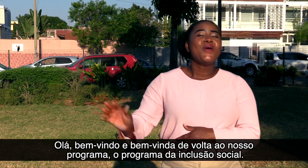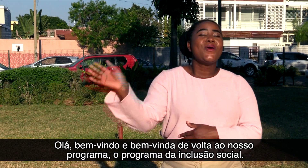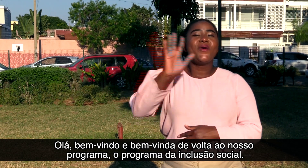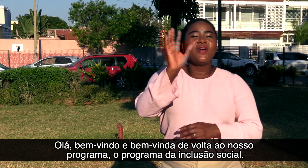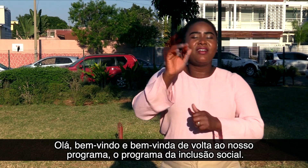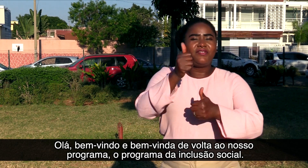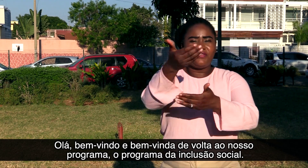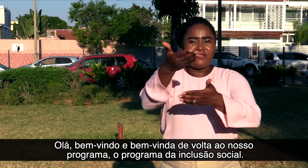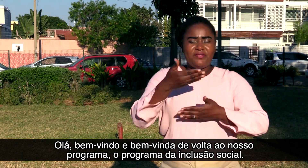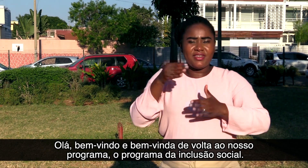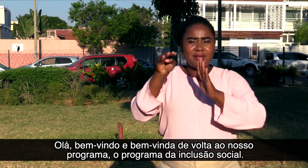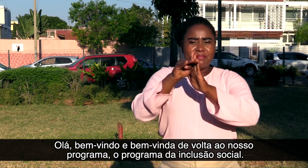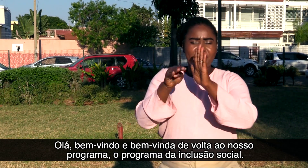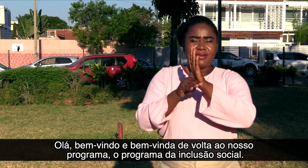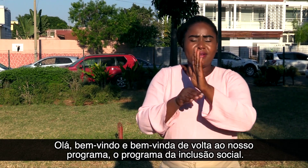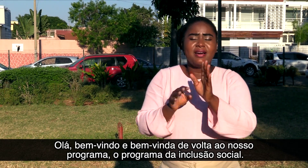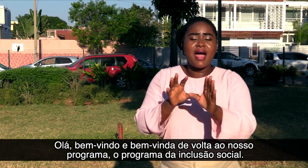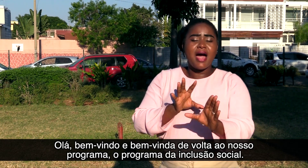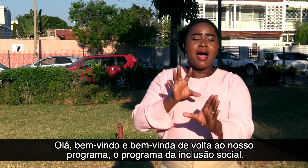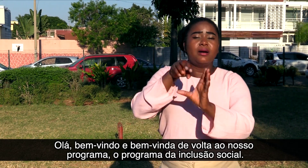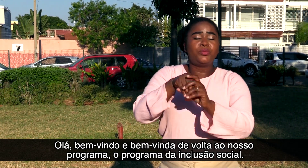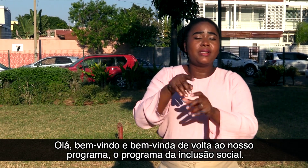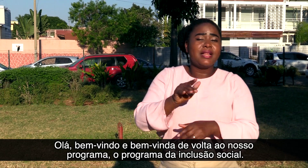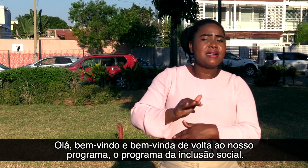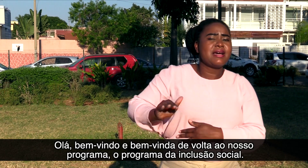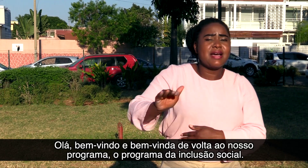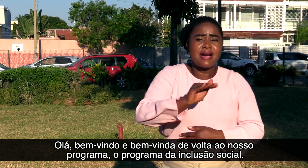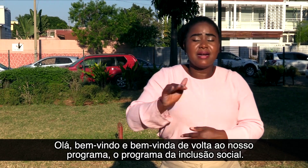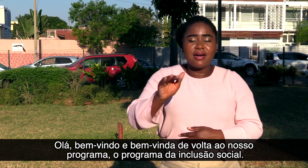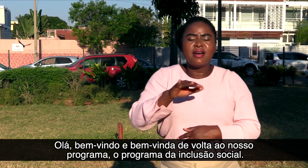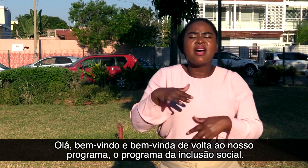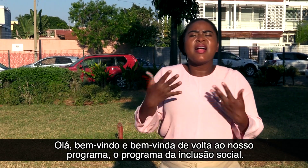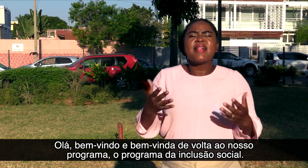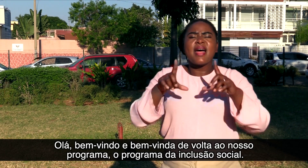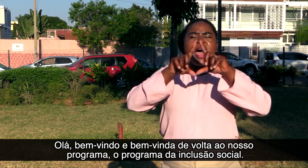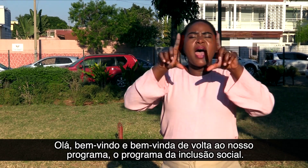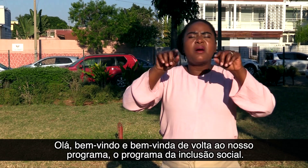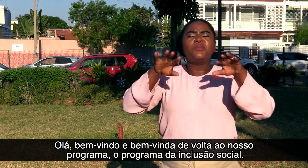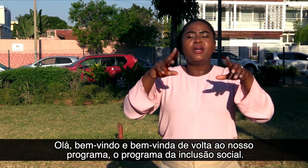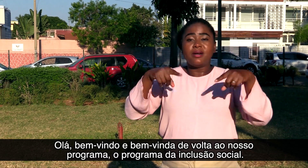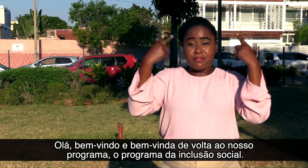Olá, bem-vindo e bem-vinda de volta ao nosso programa, o programa da